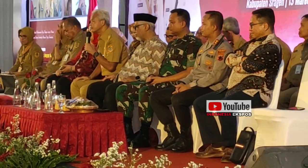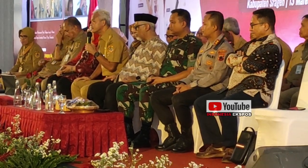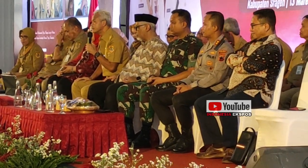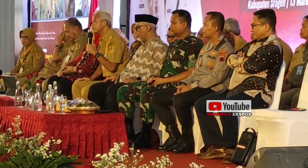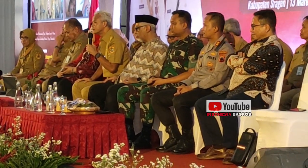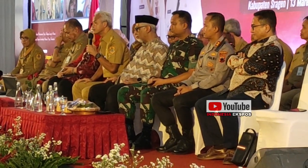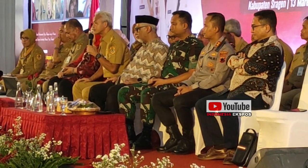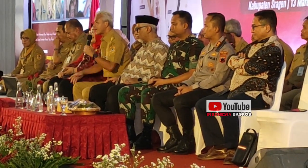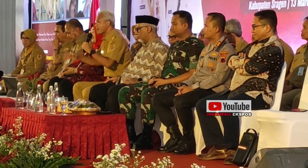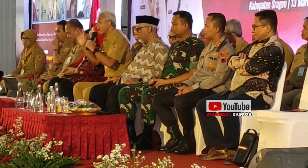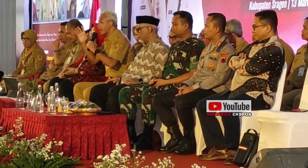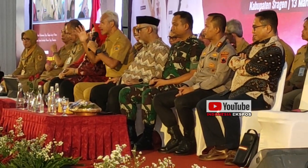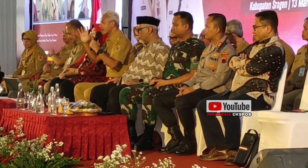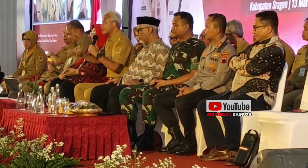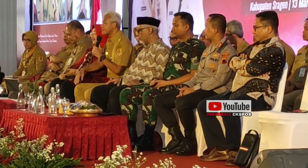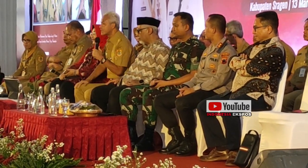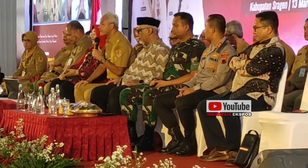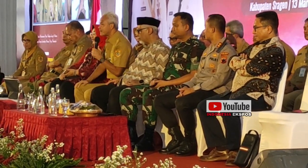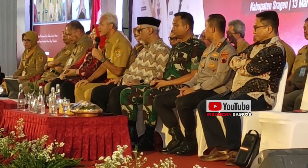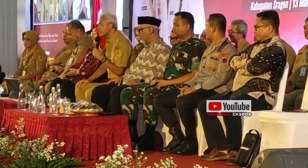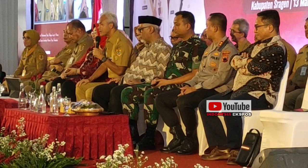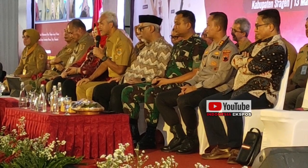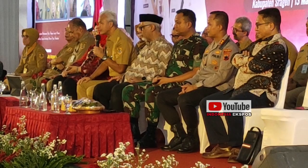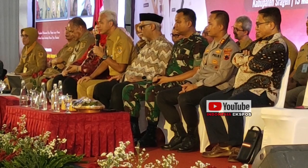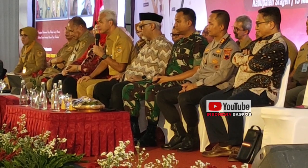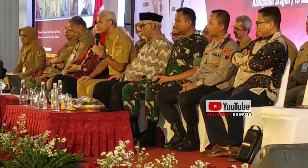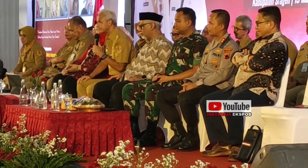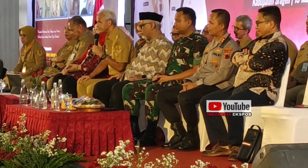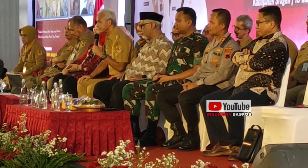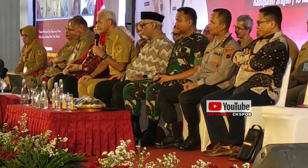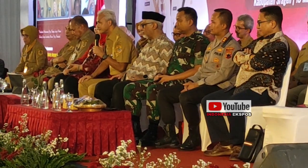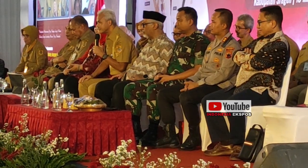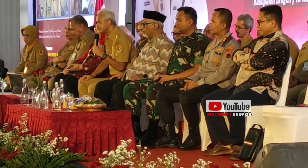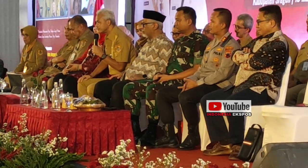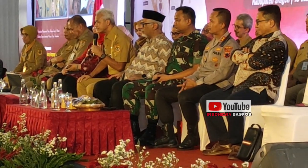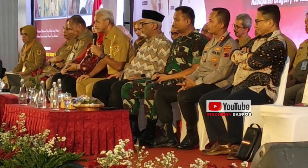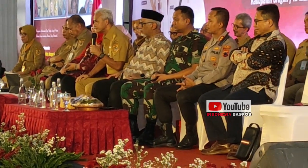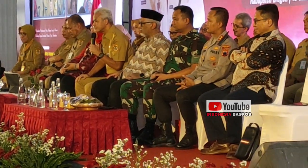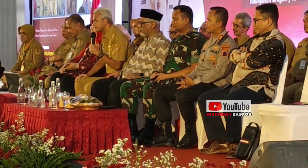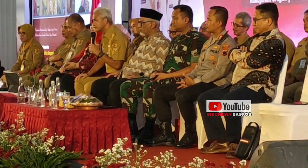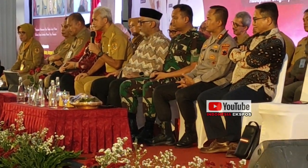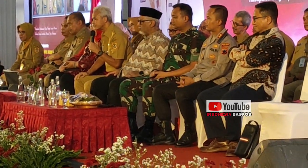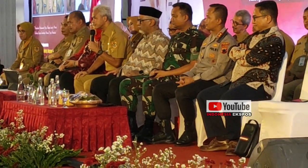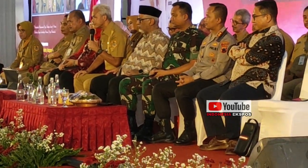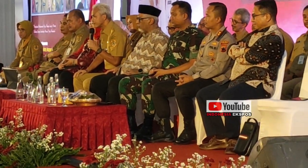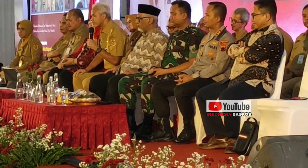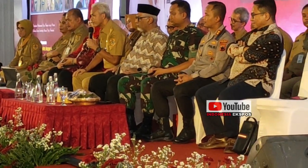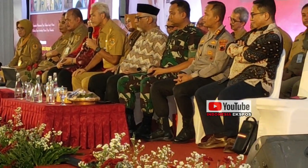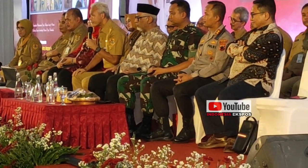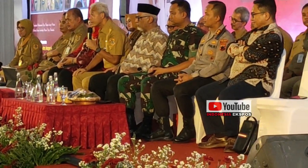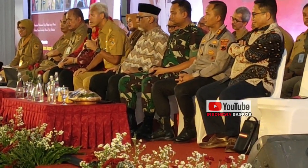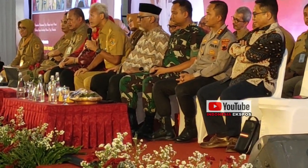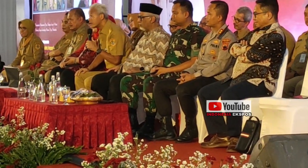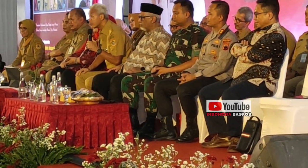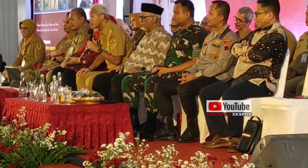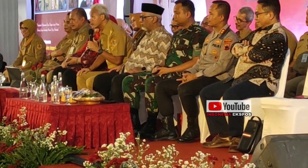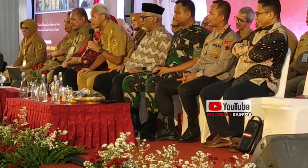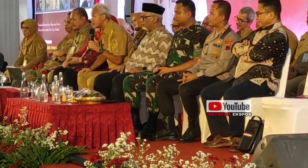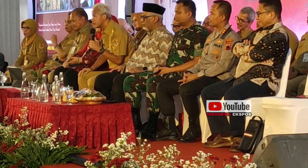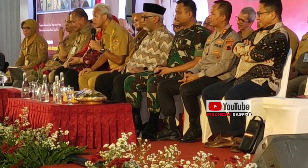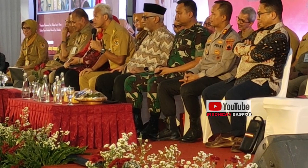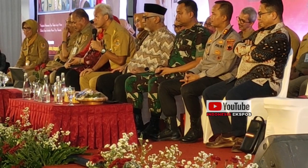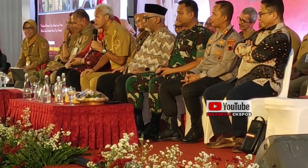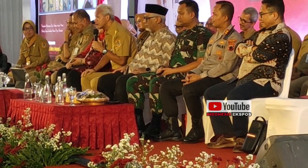Nanang. Kenapa Pak Nanang menjadi favorit buat kamu? Ya umur masih muda, jadinya kalau